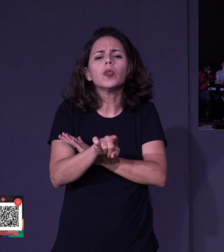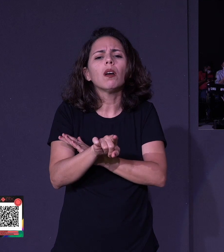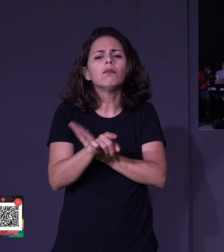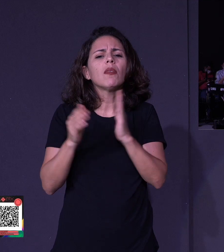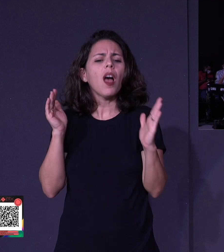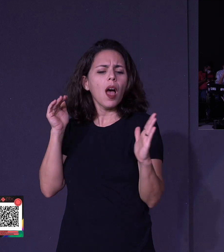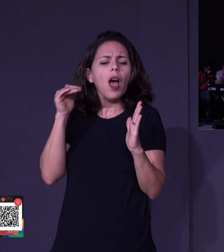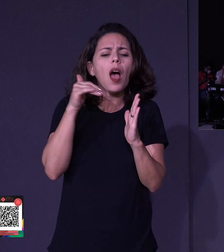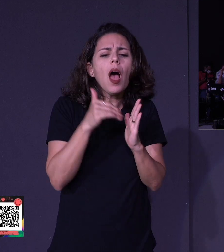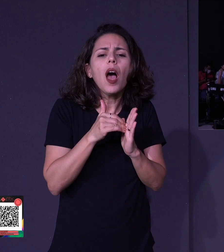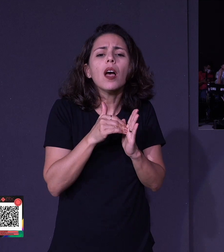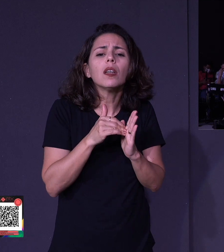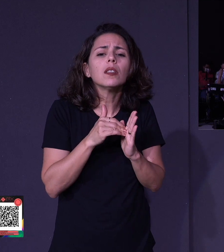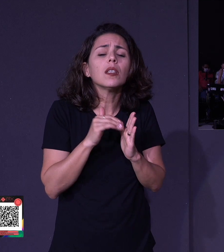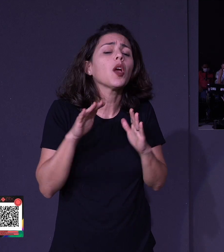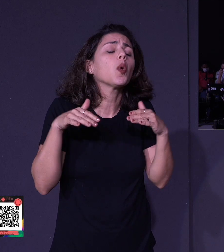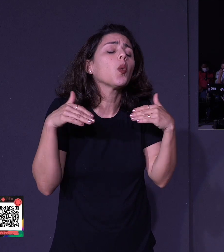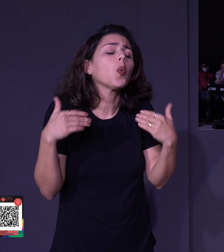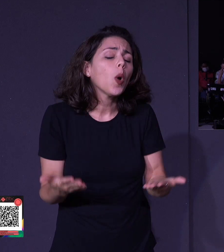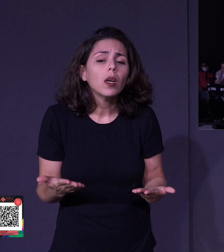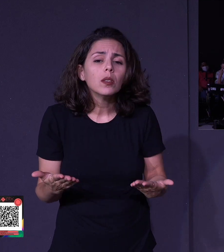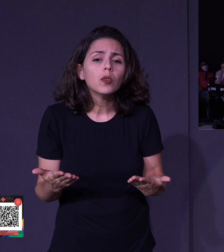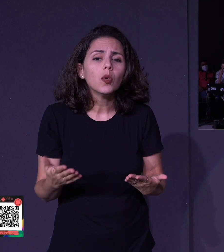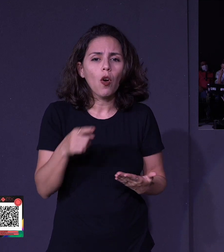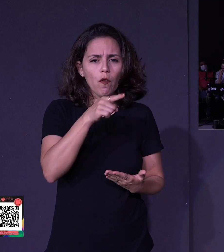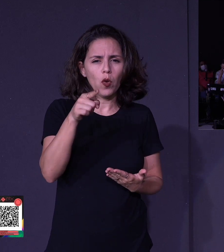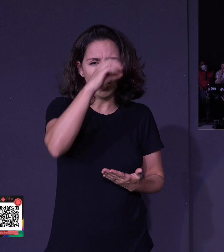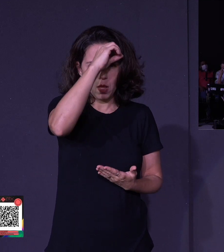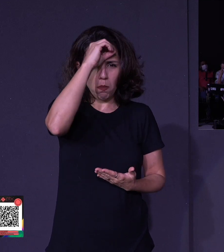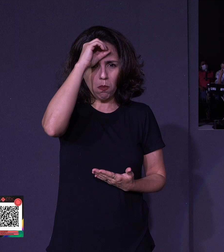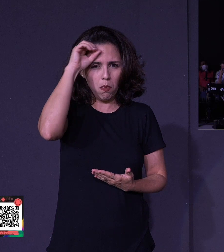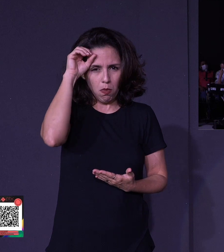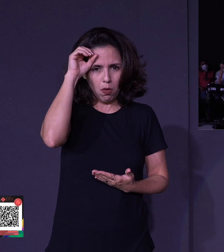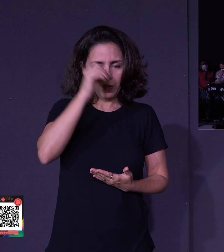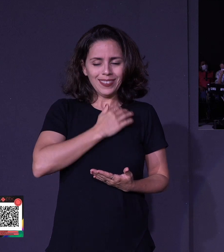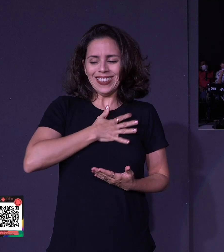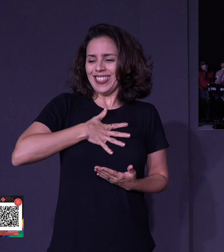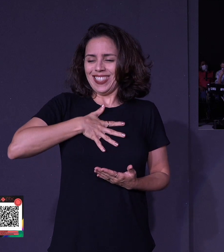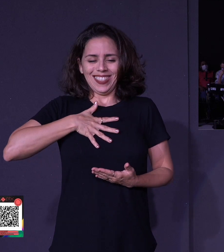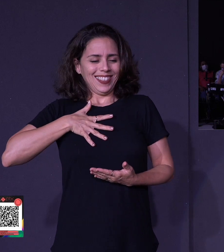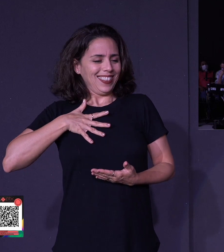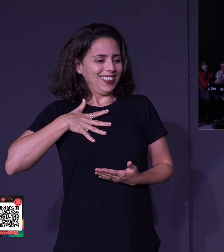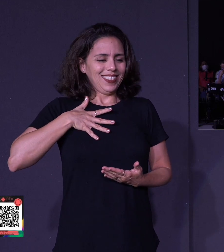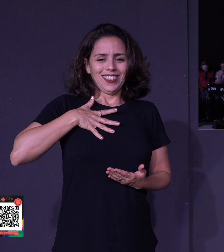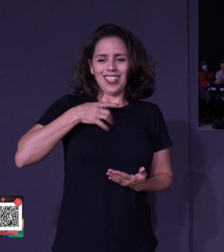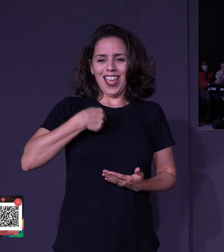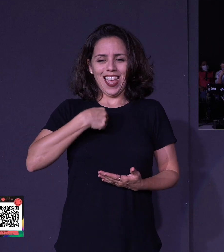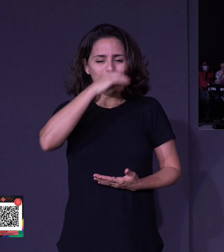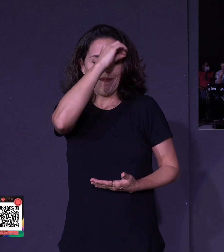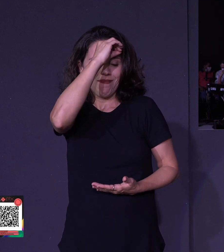ou nécios irão contentar-se com a sua inexperiência? Até quando